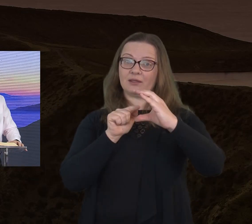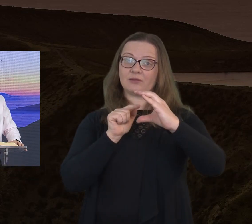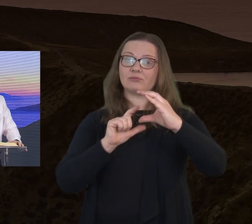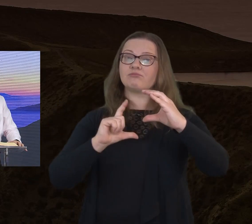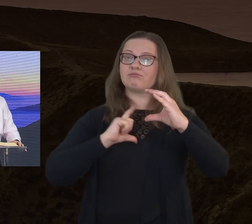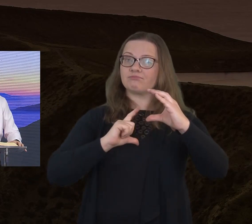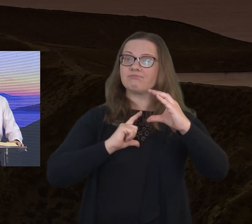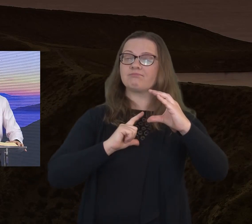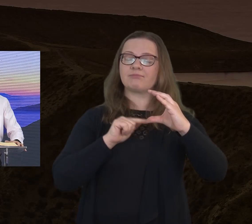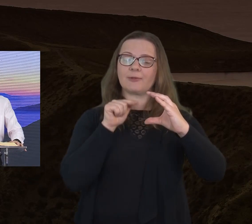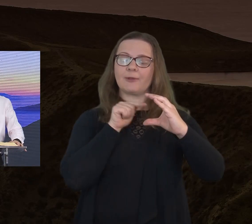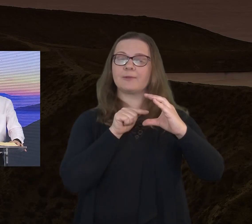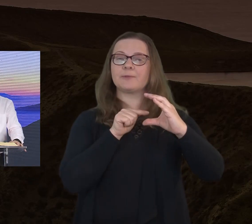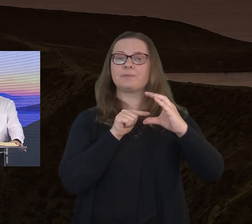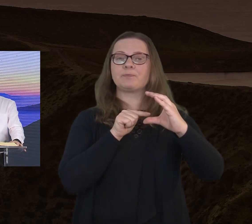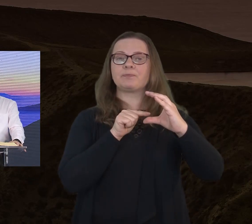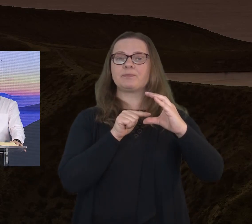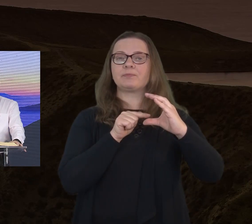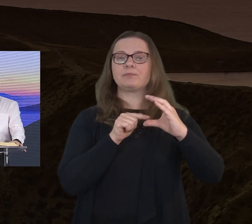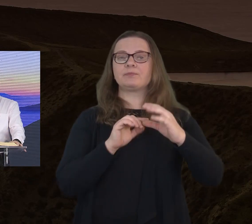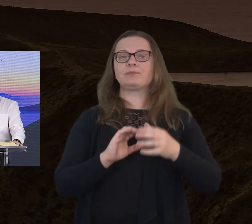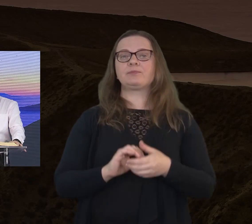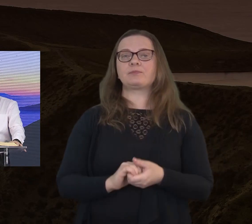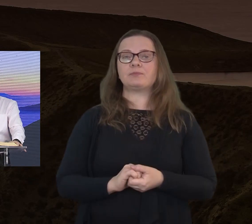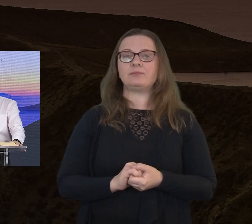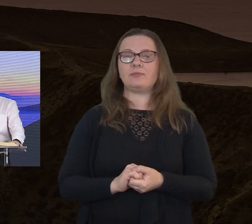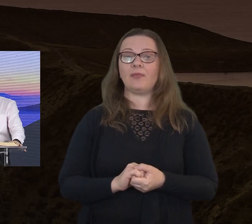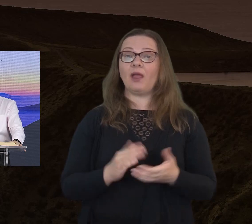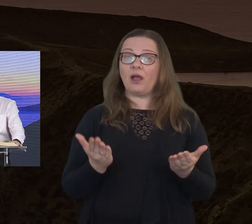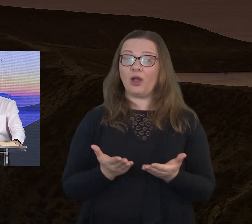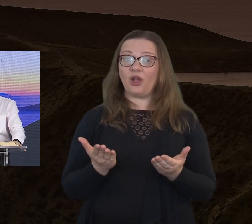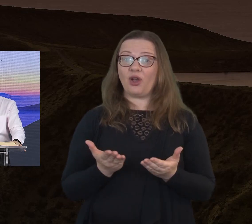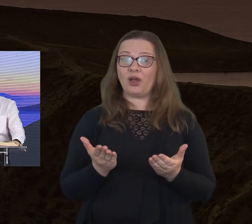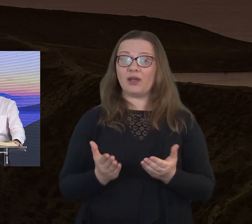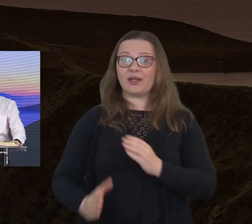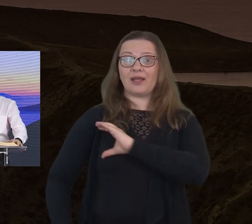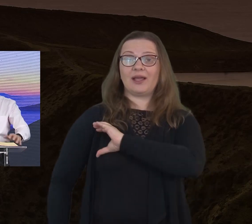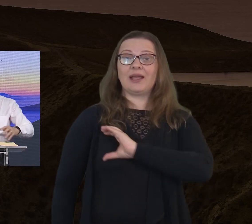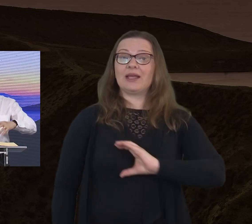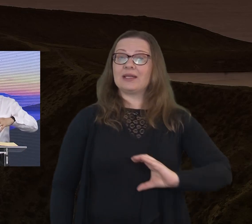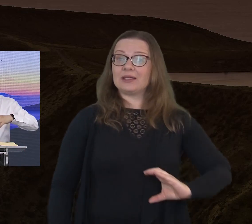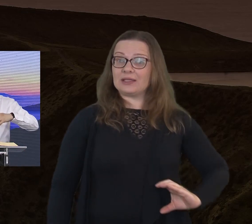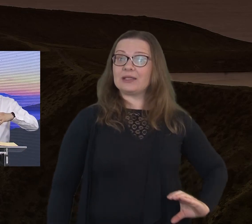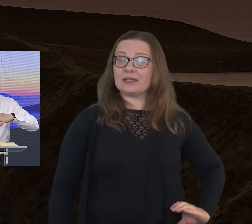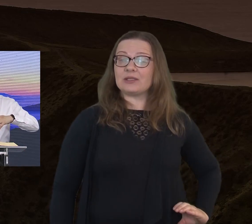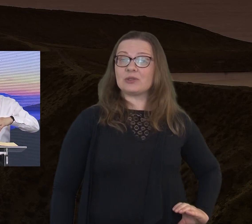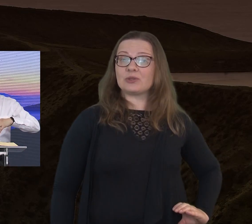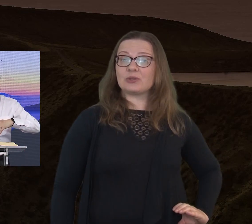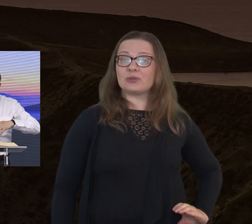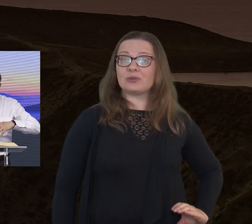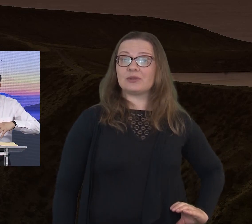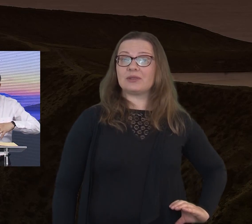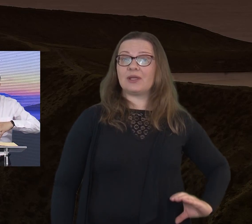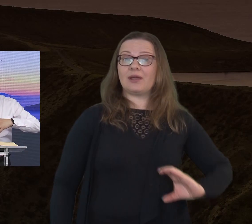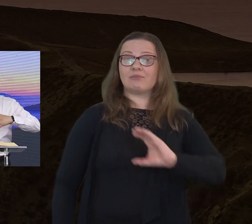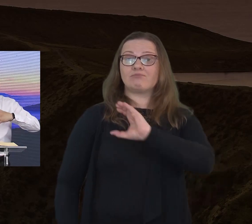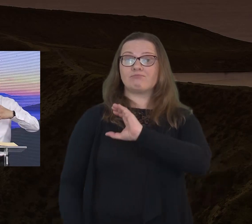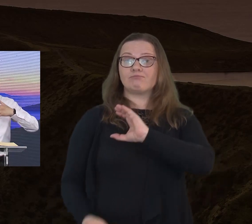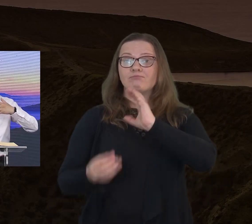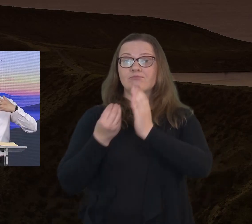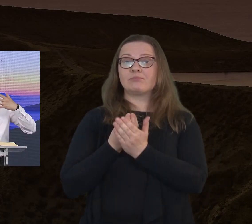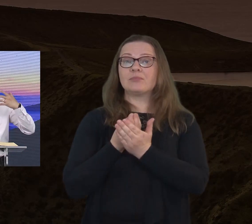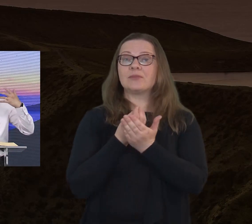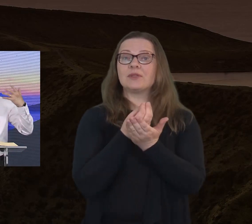Cristo. Agora Jesus Cristo está passando para nós, para nós a igreja ser